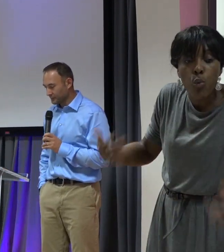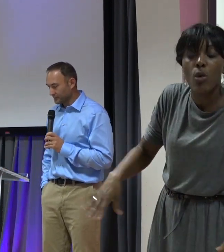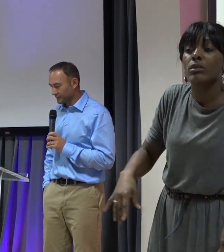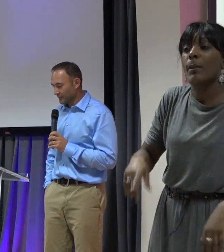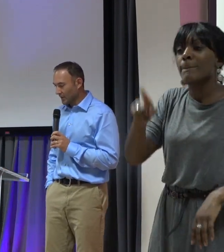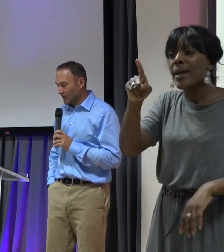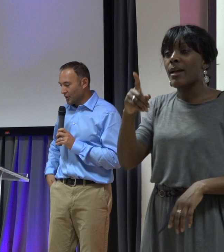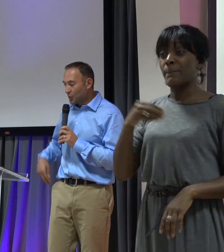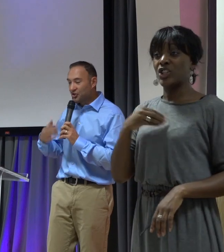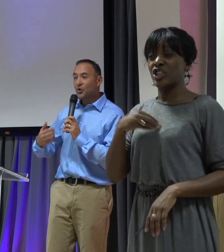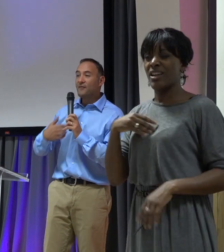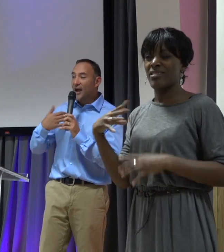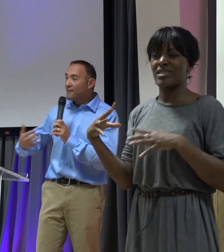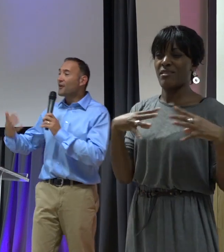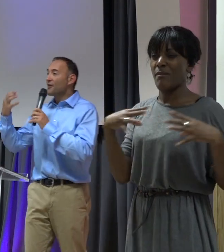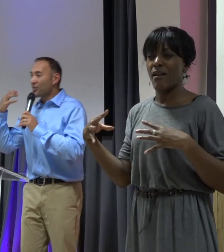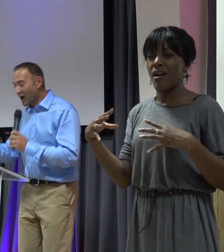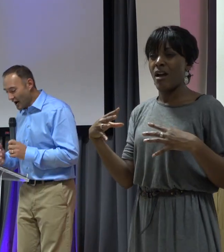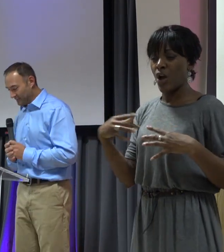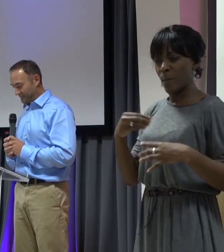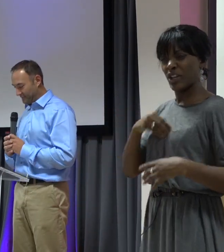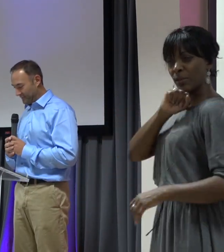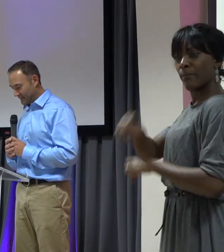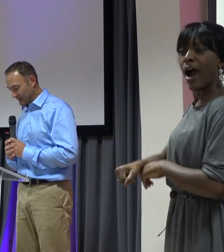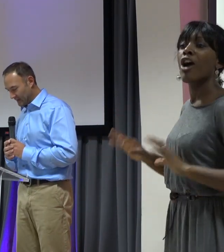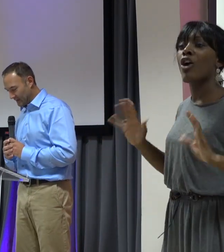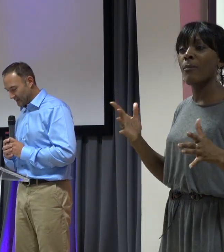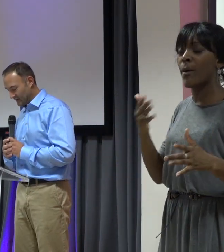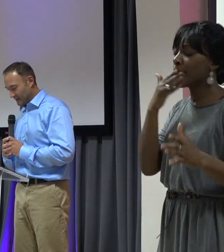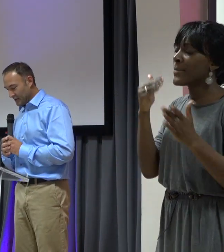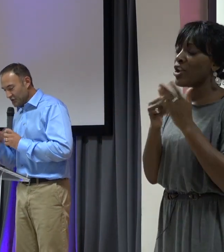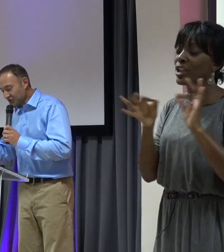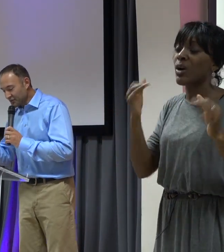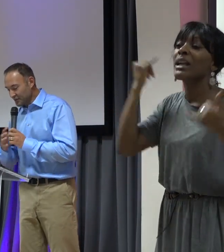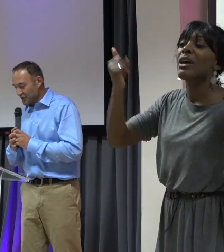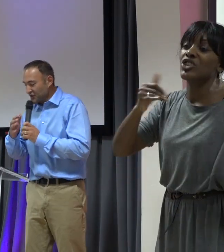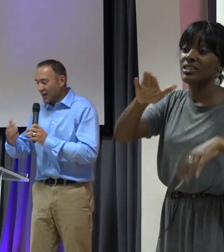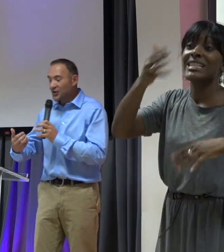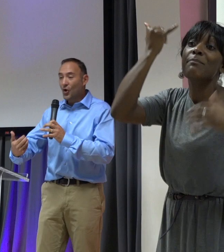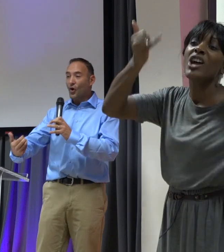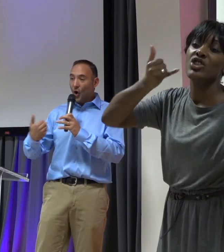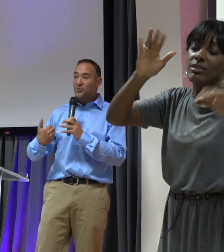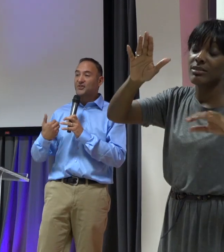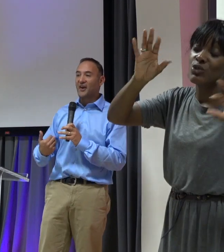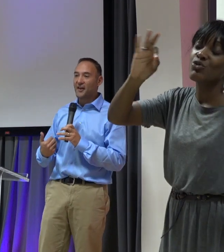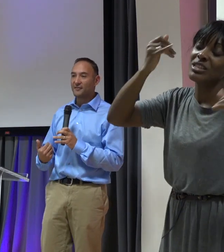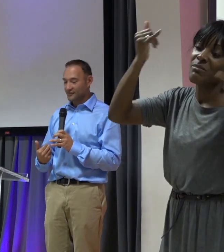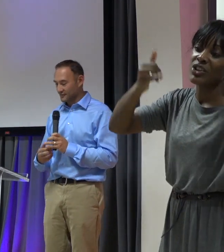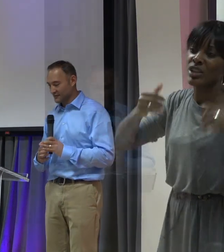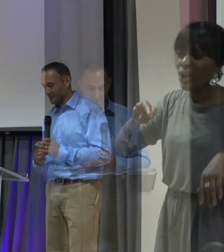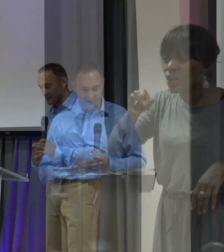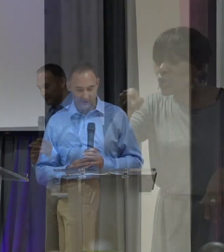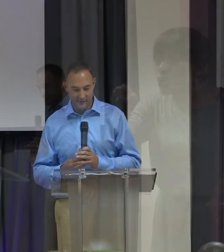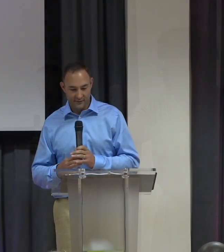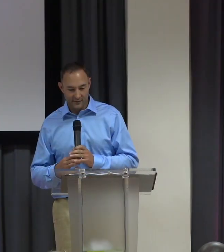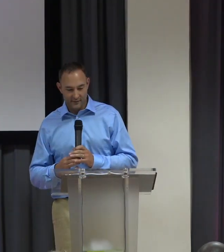une des meilleures histoires que j'ai. Would you have ever thought Est-ce que vous aurez pensé, imaginez, to send your own son